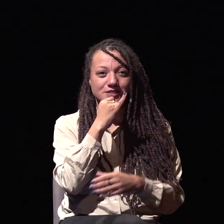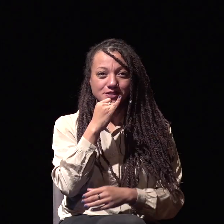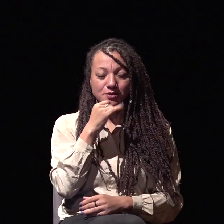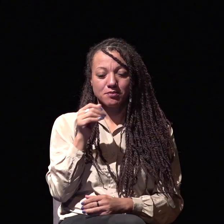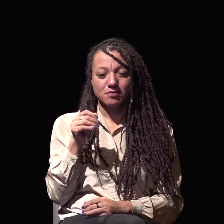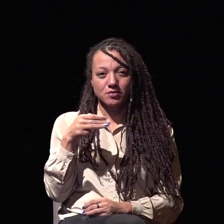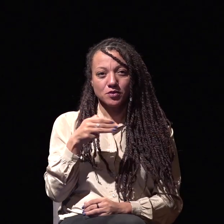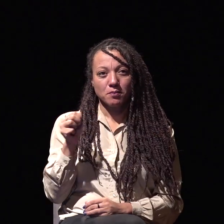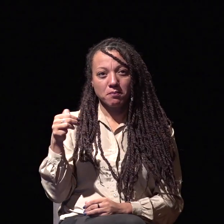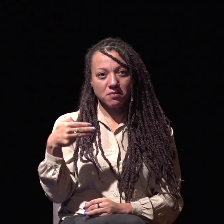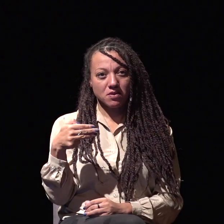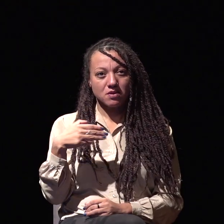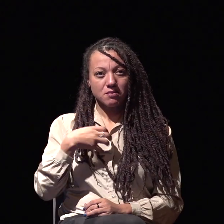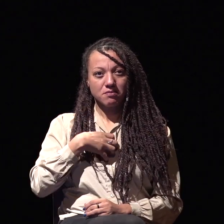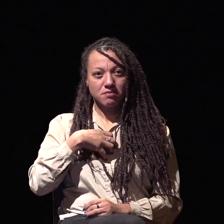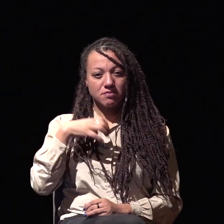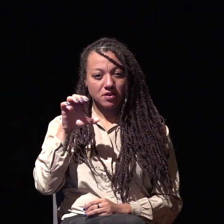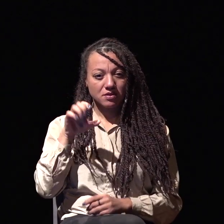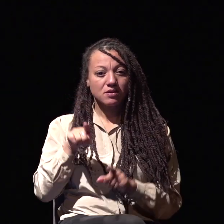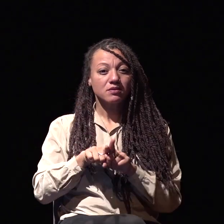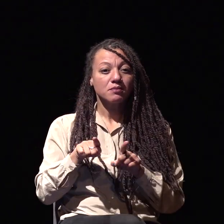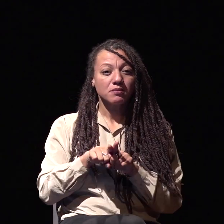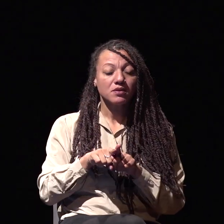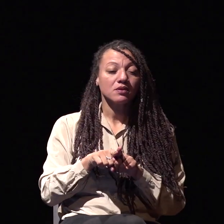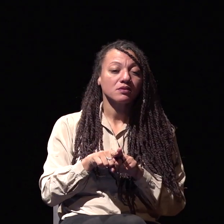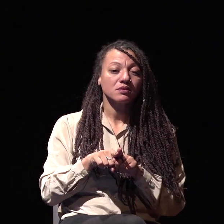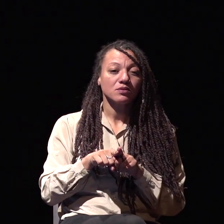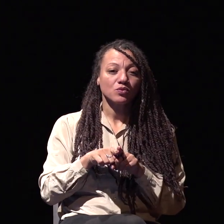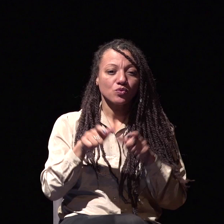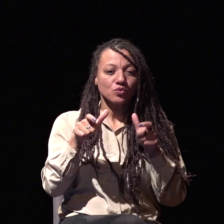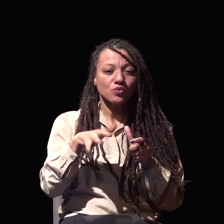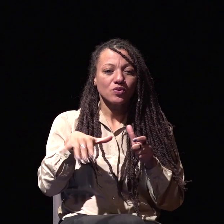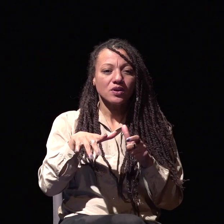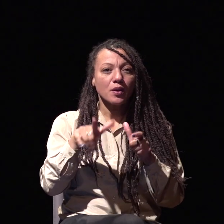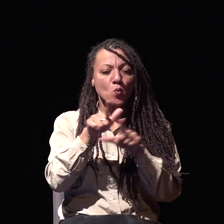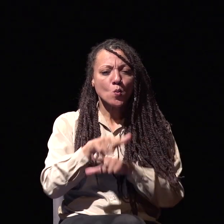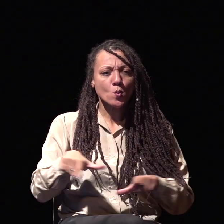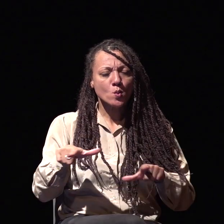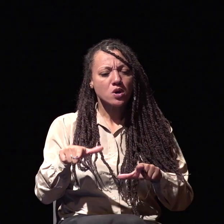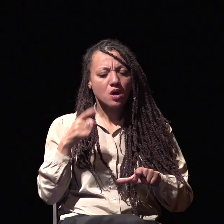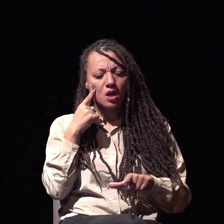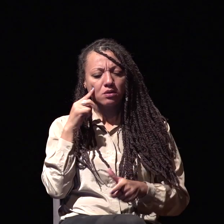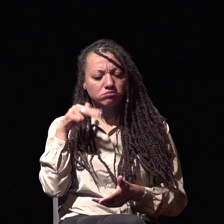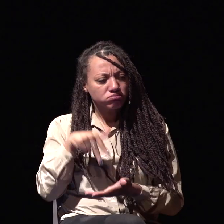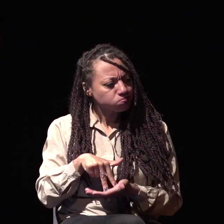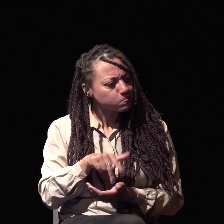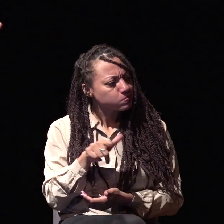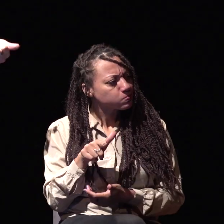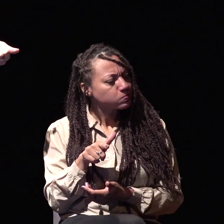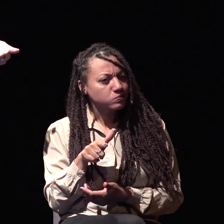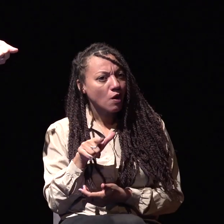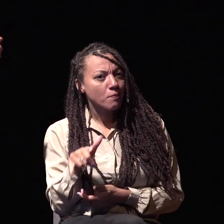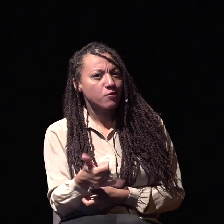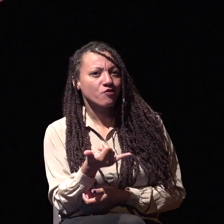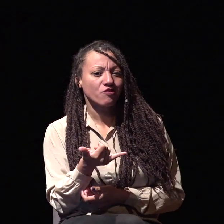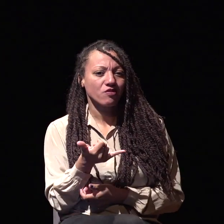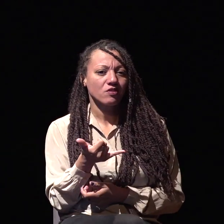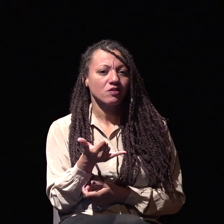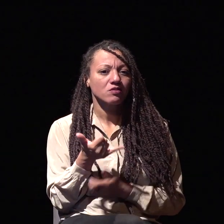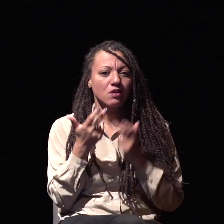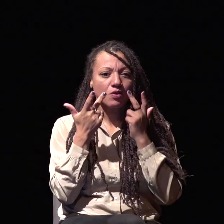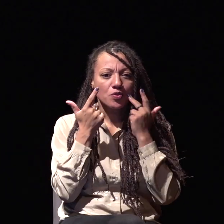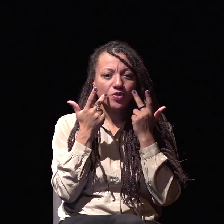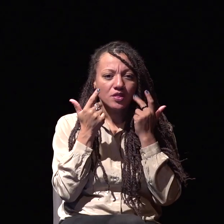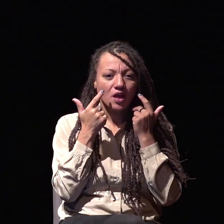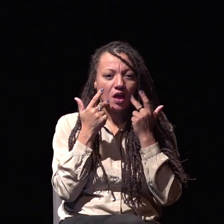Bahia no foyer do Teatro Castro Alves, que tinha sido incendiado. Ou seja, estava vazio, parado, vamos aproveitar isso e ocupar esse espaço. E, ao mesmo tempo, vai